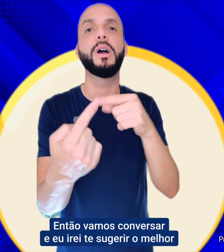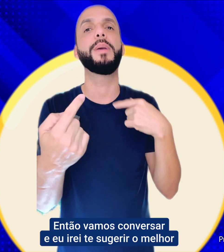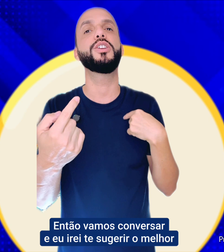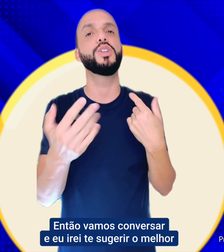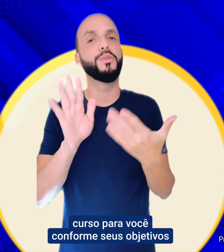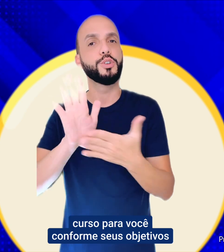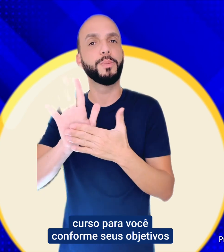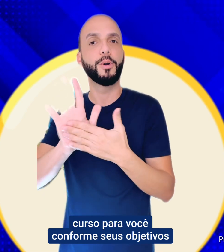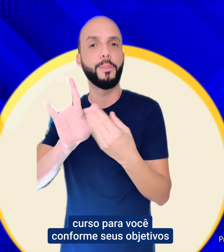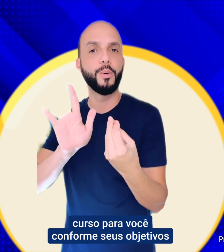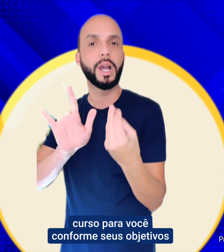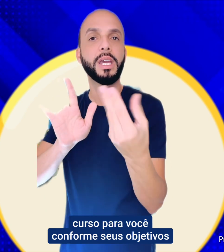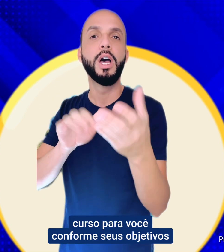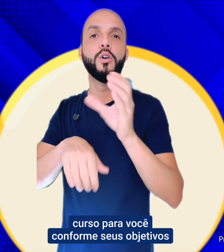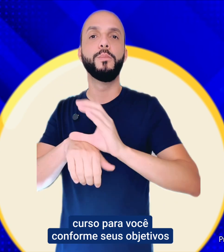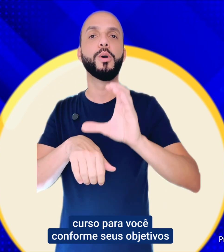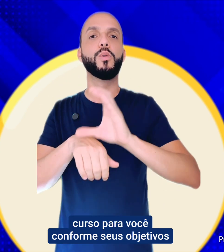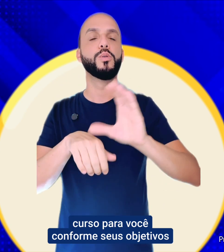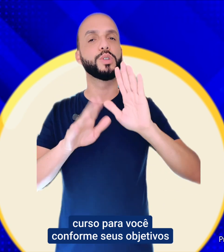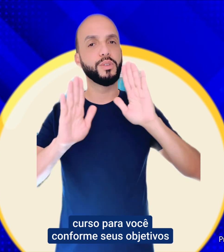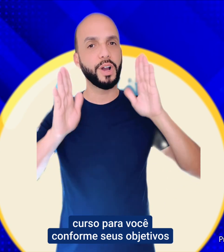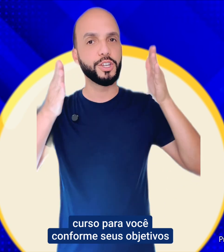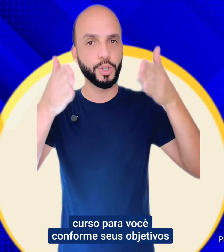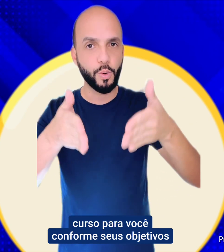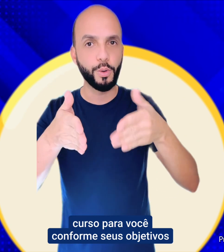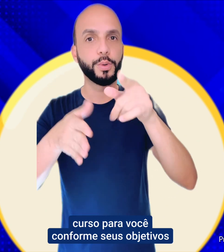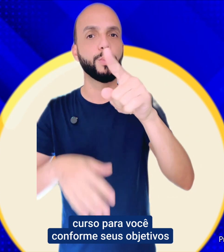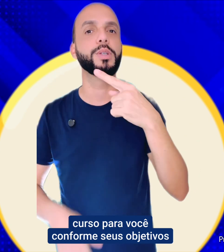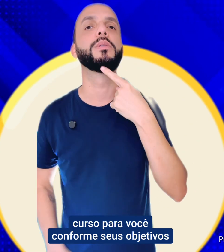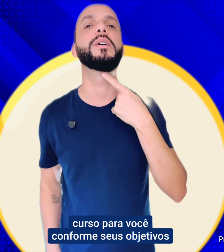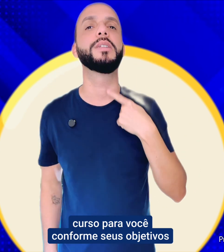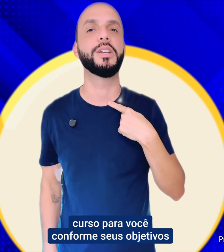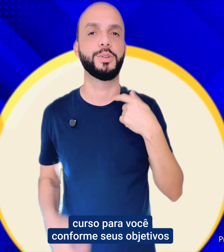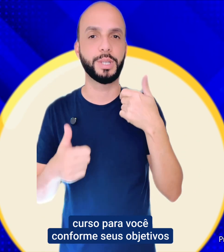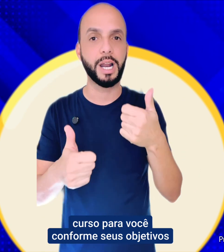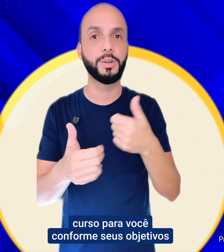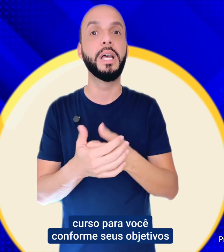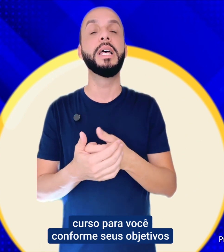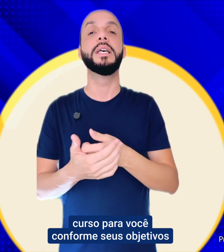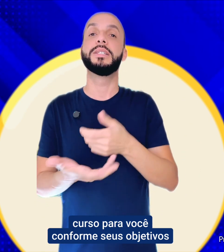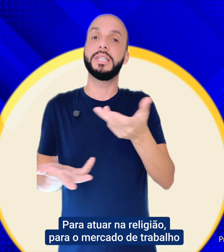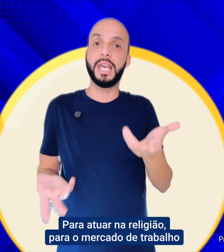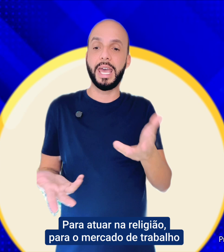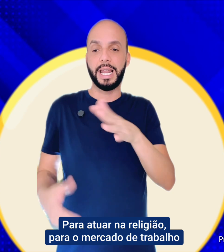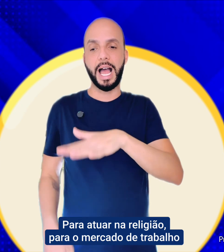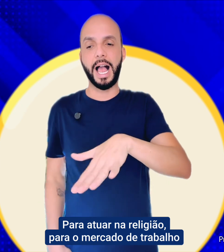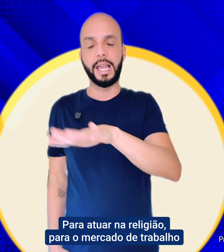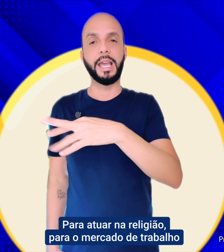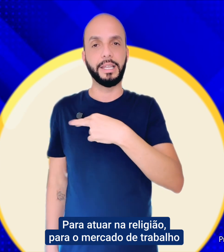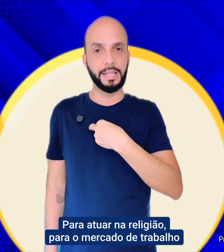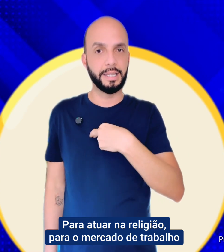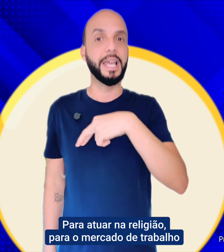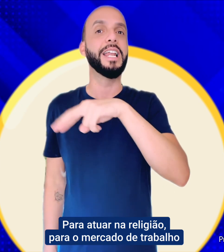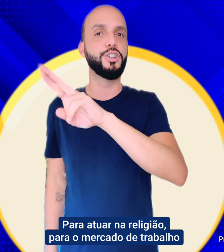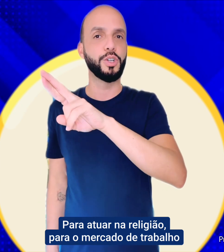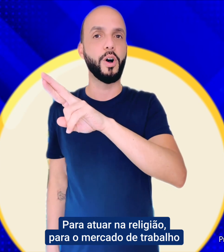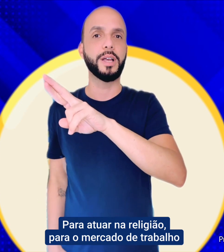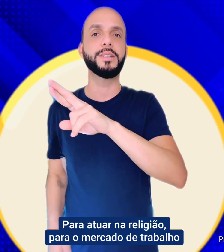especificamente, e eu vou te propor aí o meu curso que vai de encontro com o seu desejo, certo? Se é na área